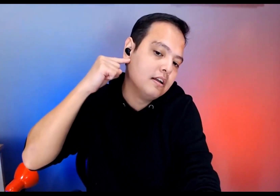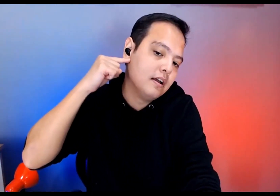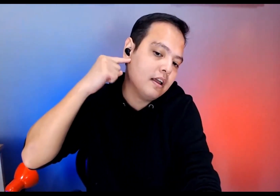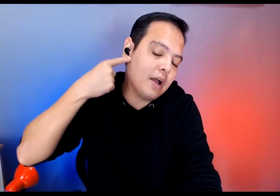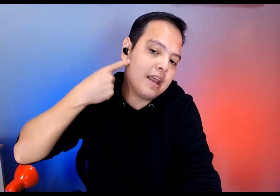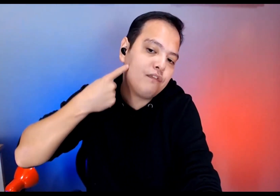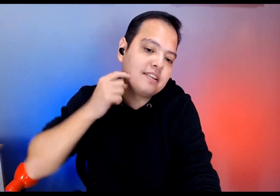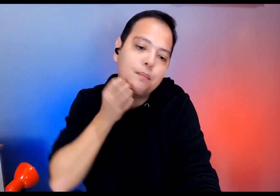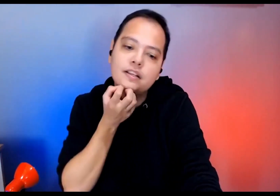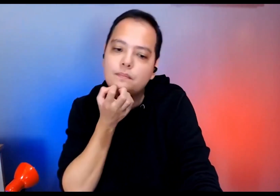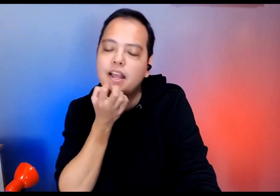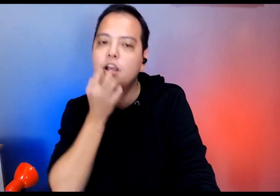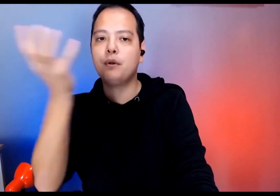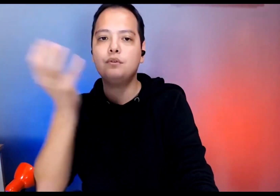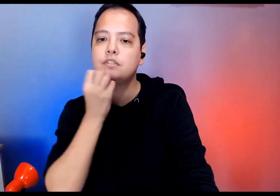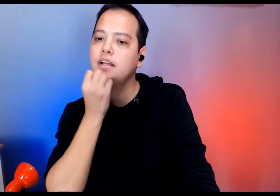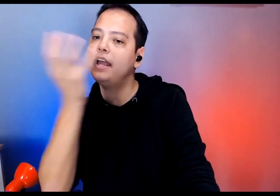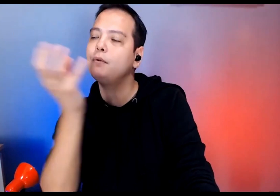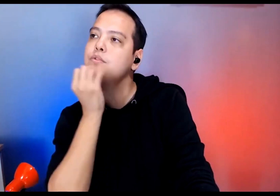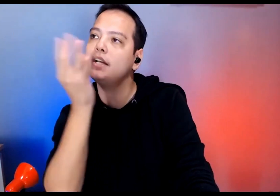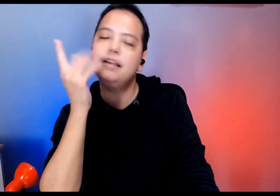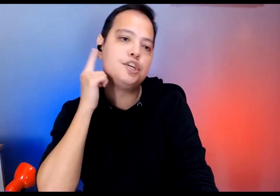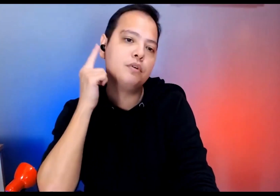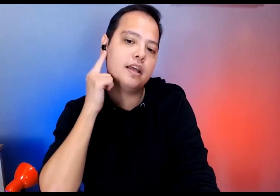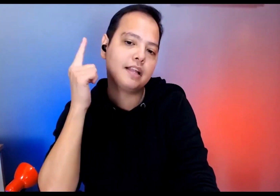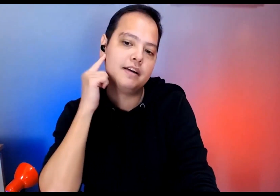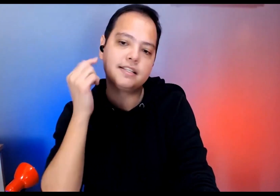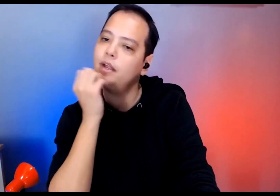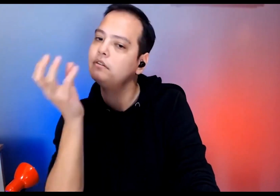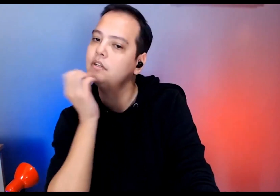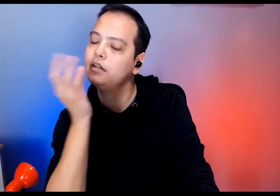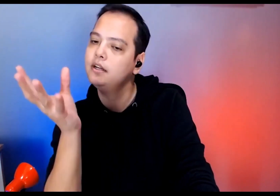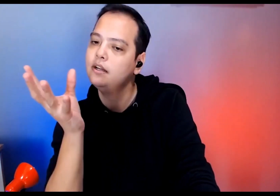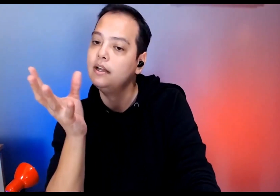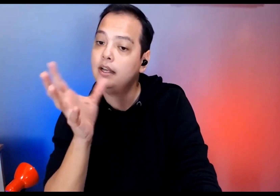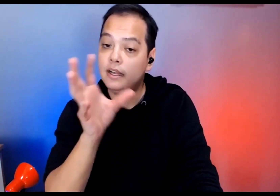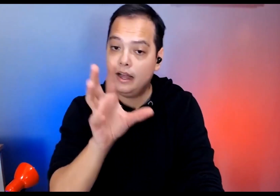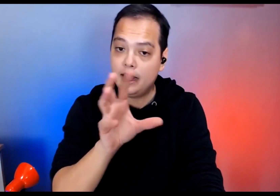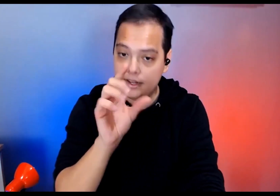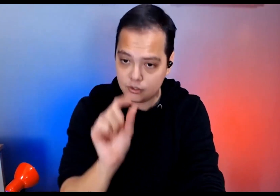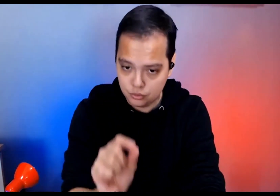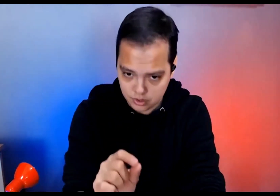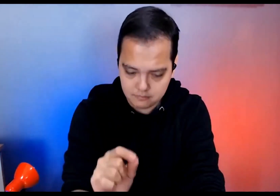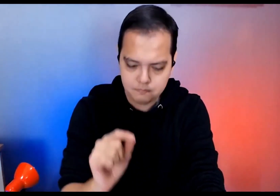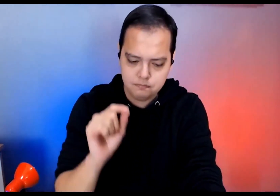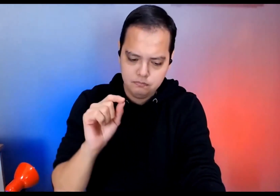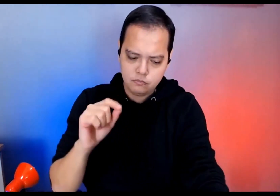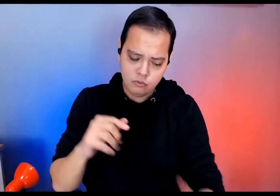E aí o que ele faz depois? Ele reproduz. Ele reproduz aquele estímulo que ele estava recebendo. A criança surda, ou